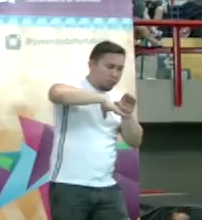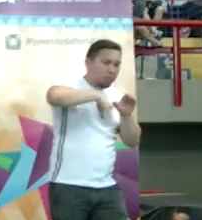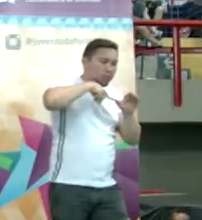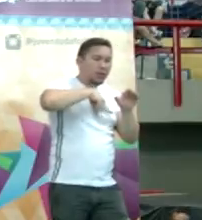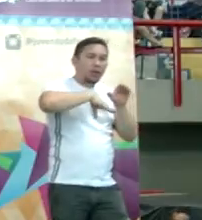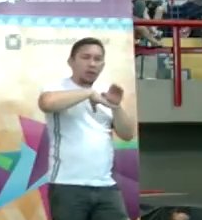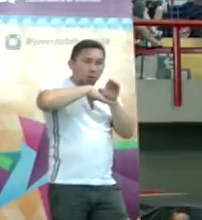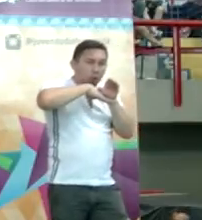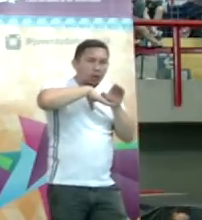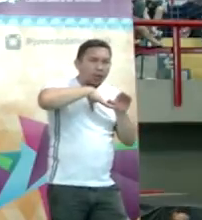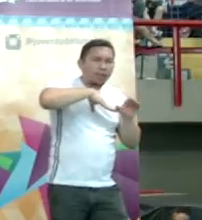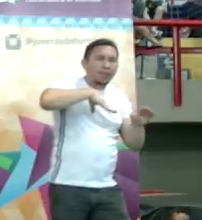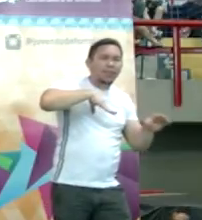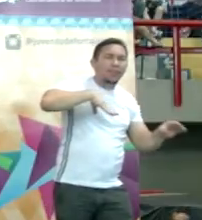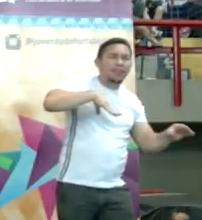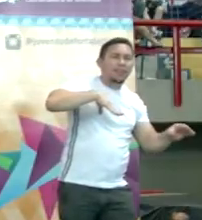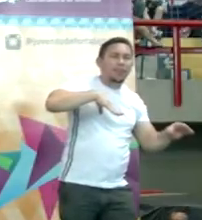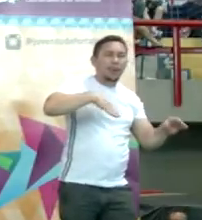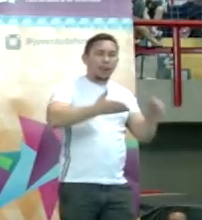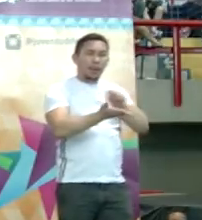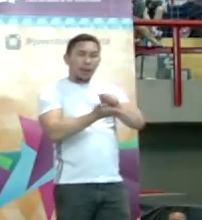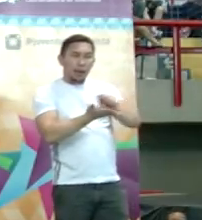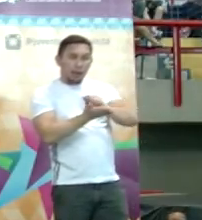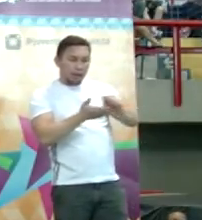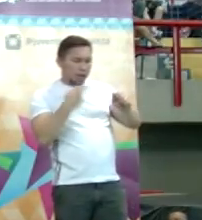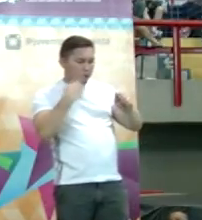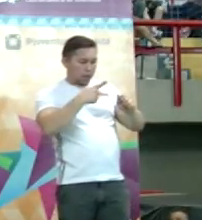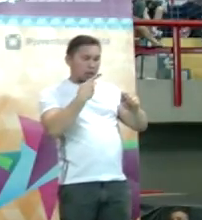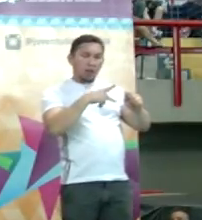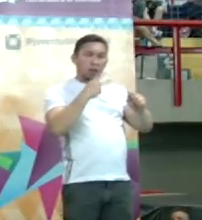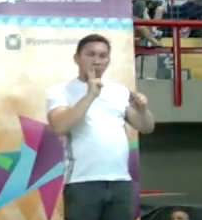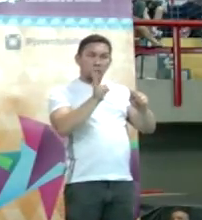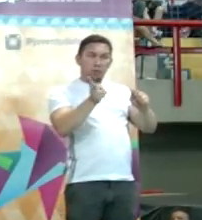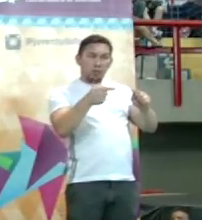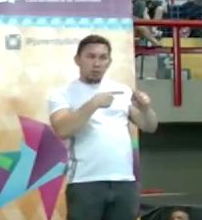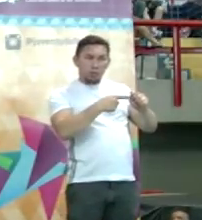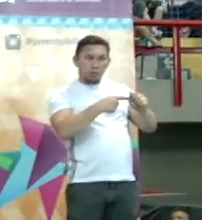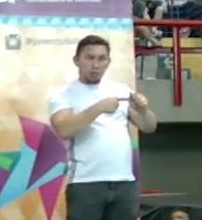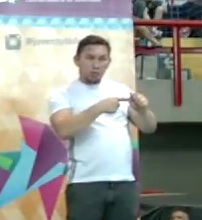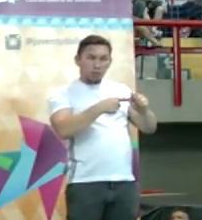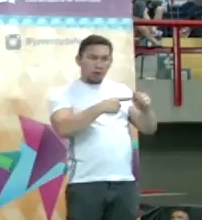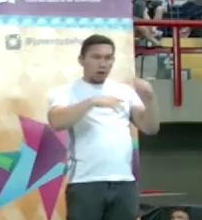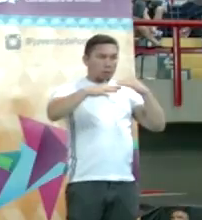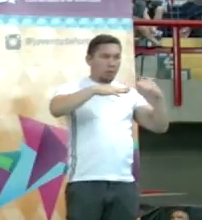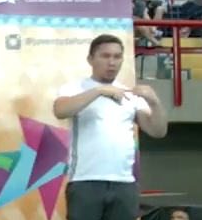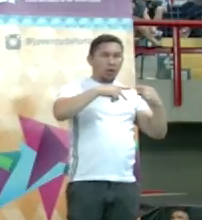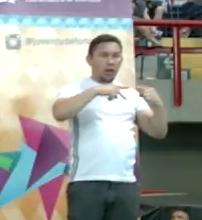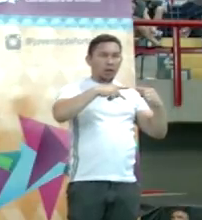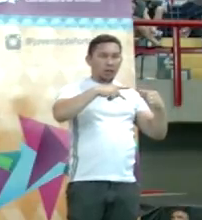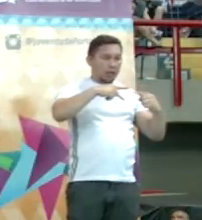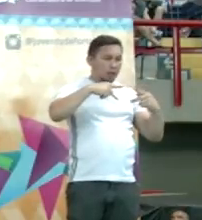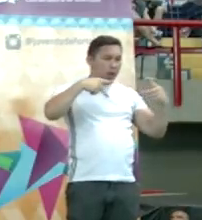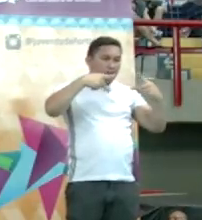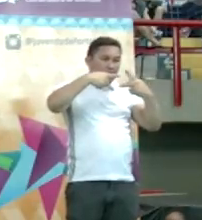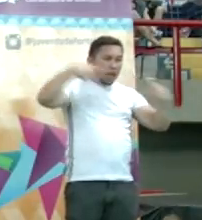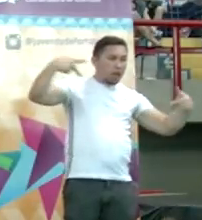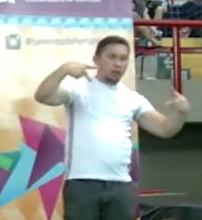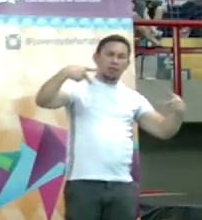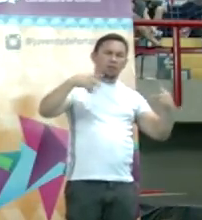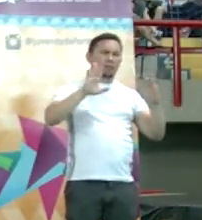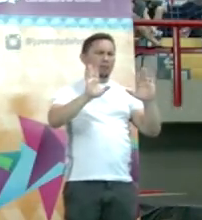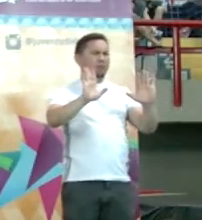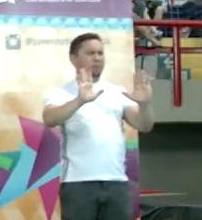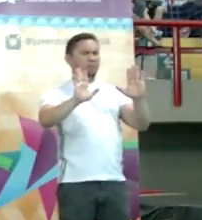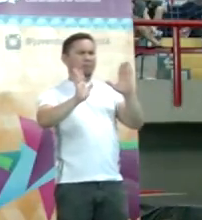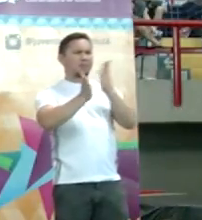movimento. Ah, professor, e o atrito é sempre, sempre contrário ao movimento? Não.